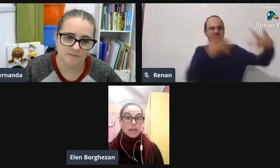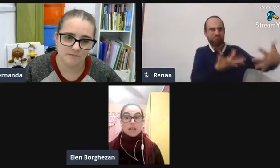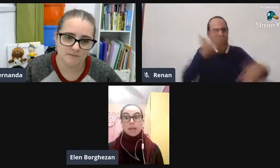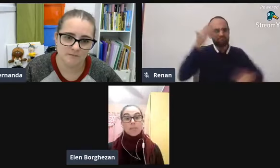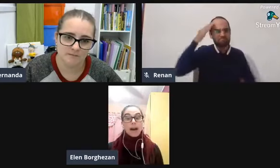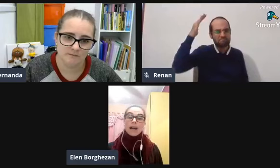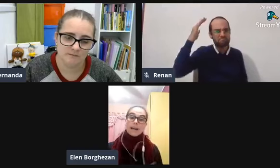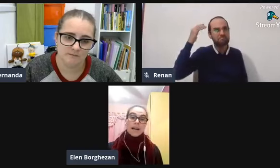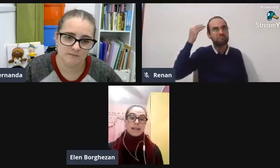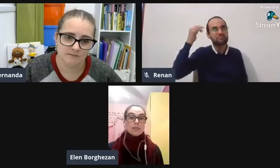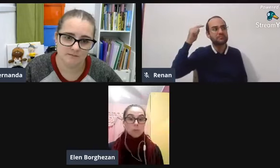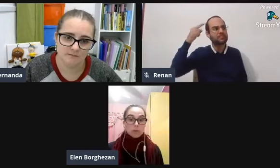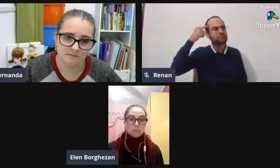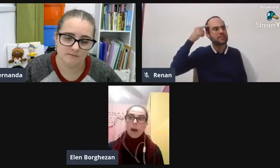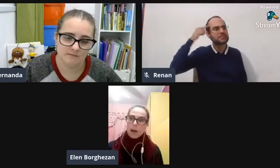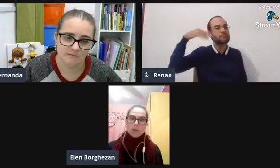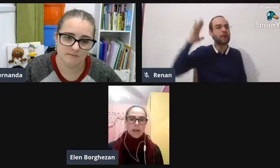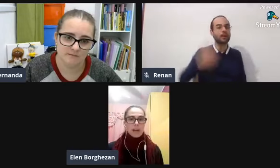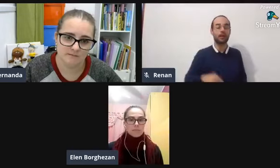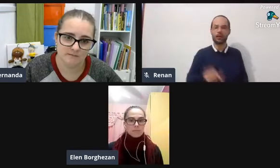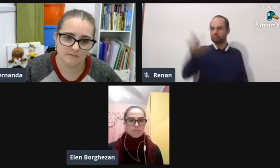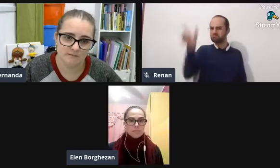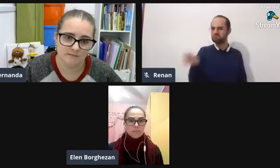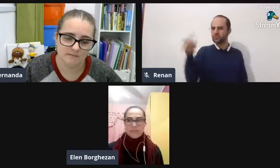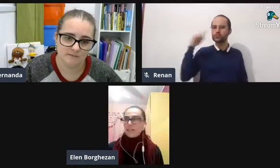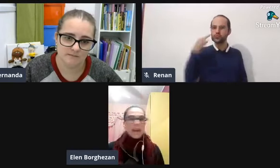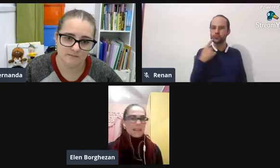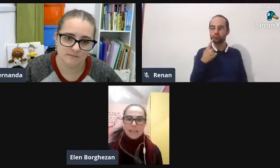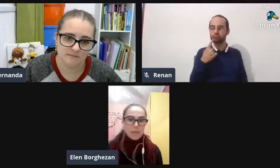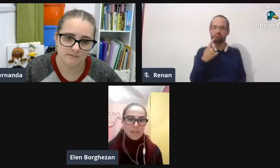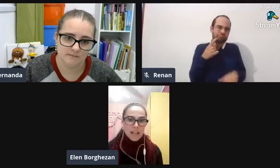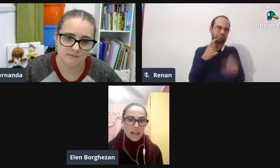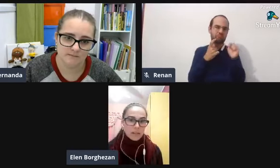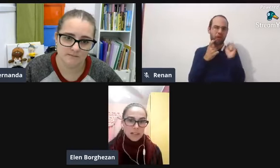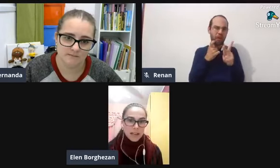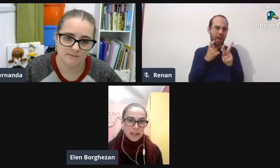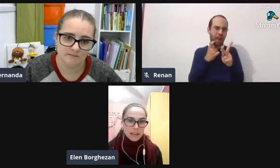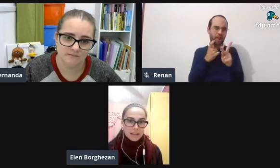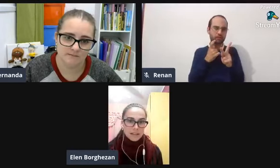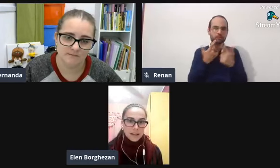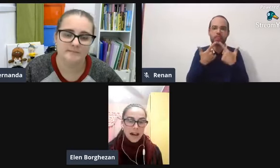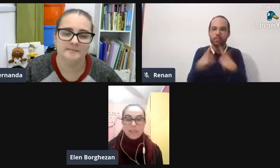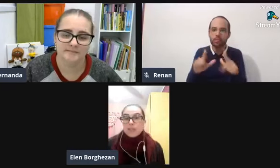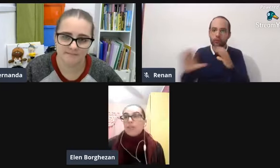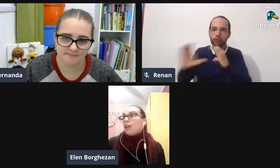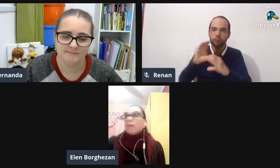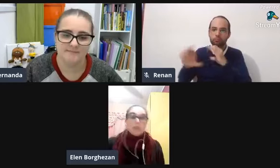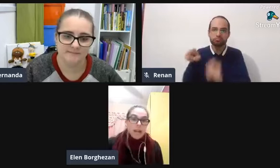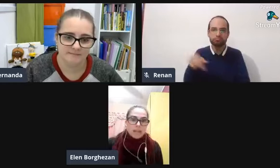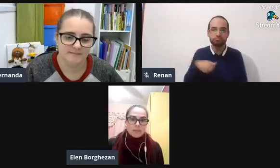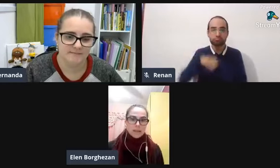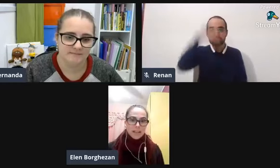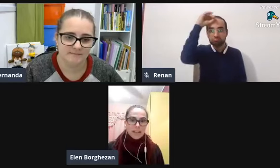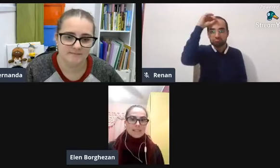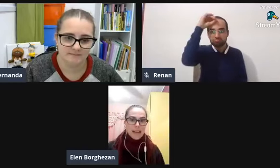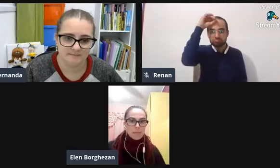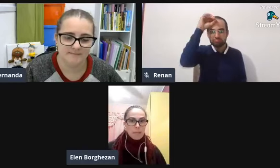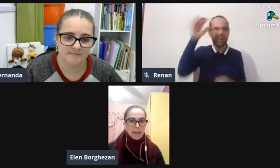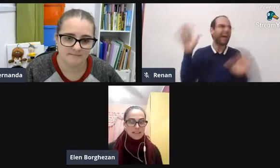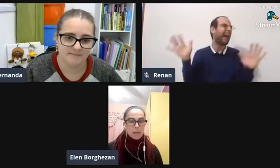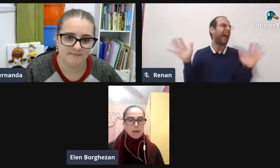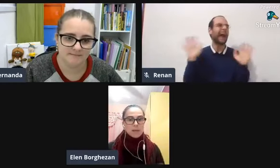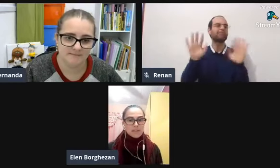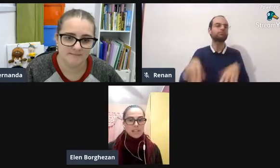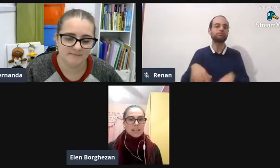aquilo. E, ele é surdo. Ok, mas ninguém sabe falar a língua dele. A gente vai dar um jeito,